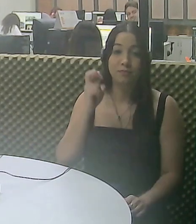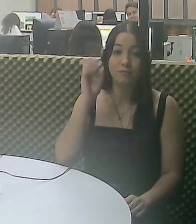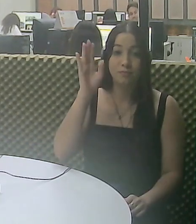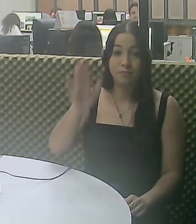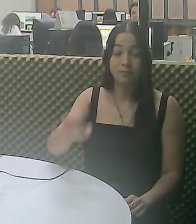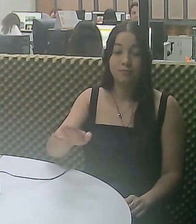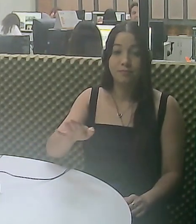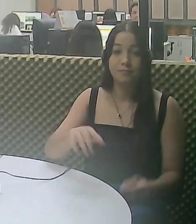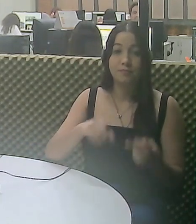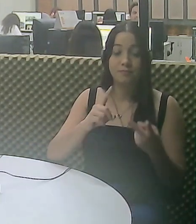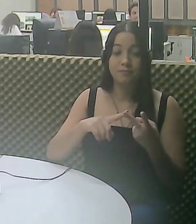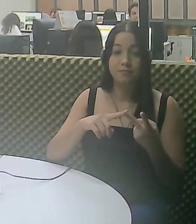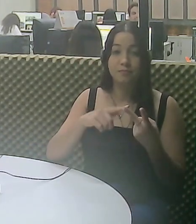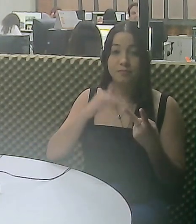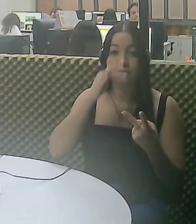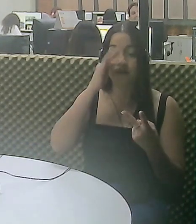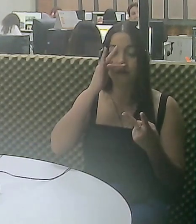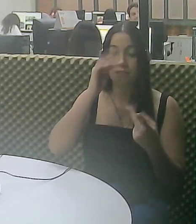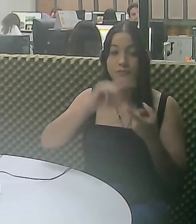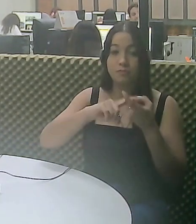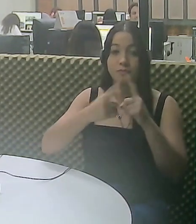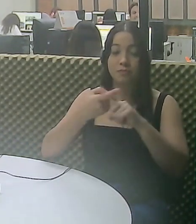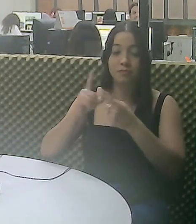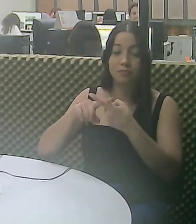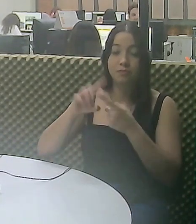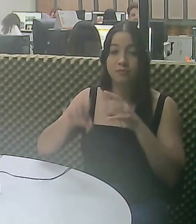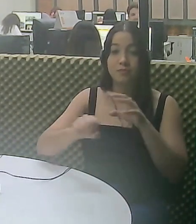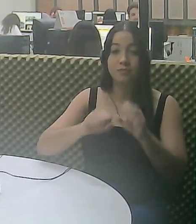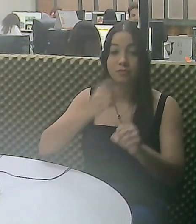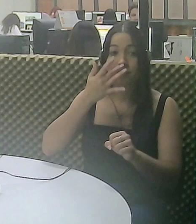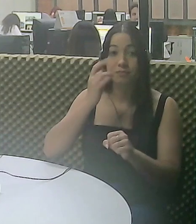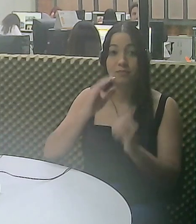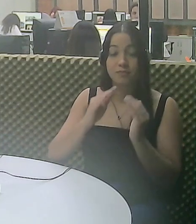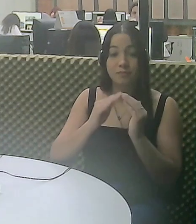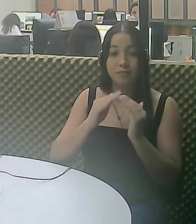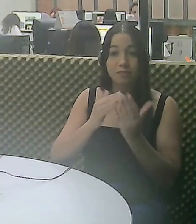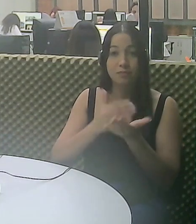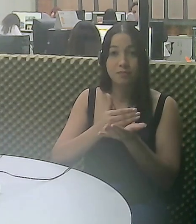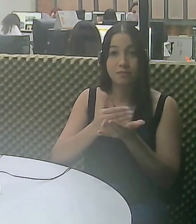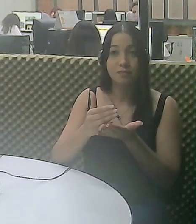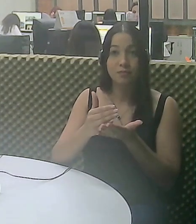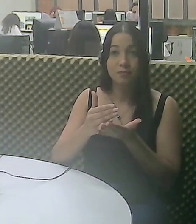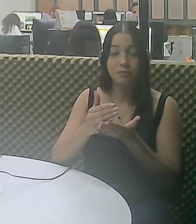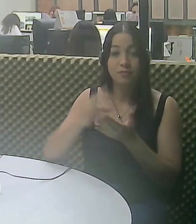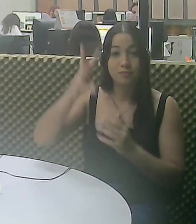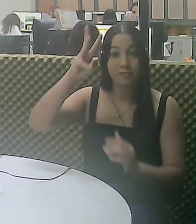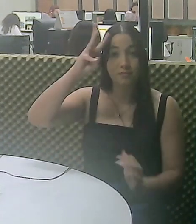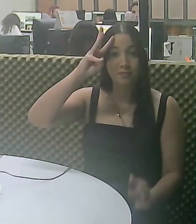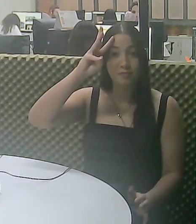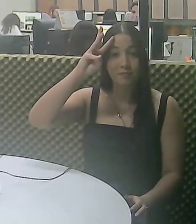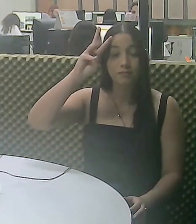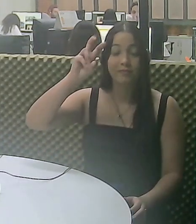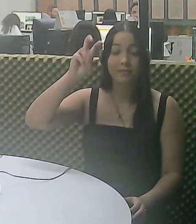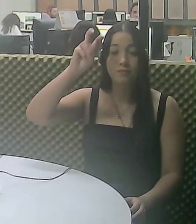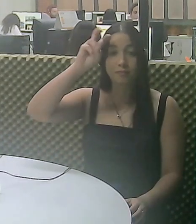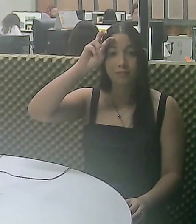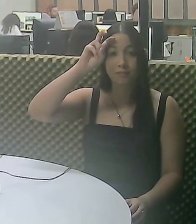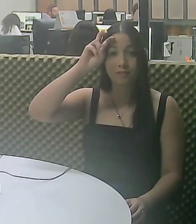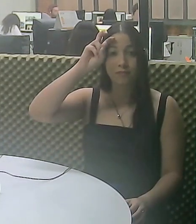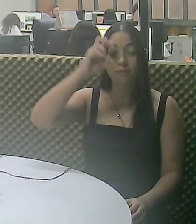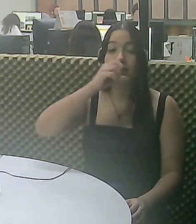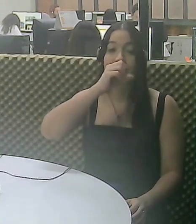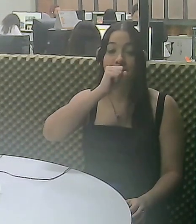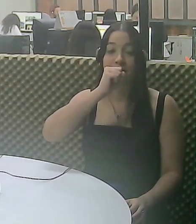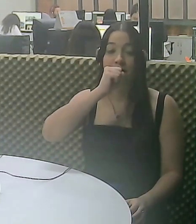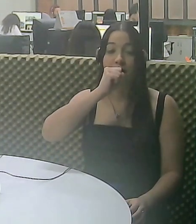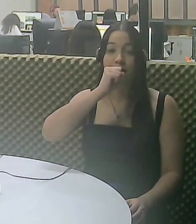tarde. No bairro Jardim Holanda, o recolhimento do lixo domiciliar passará a ocorrer nas terças, quintas-feiras e